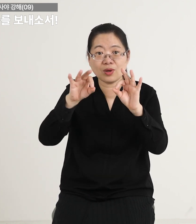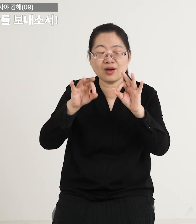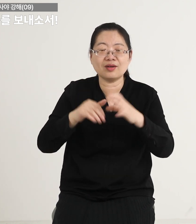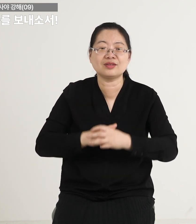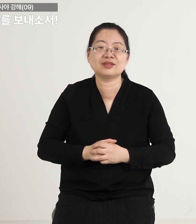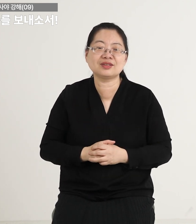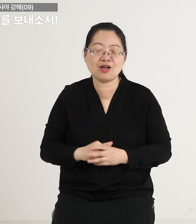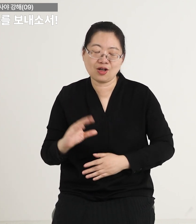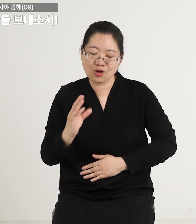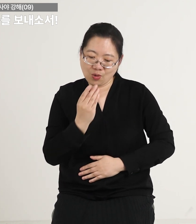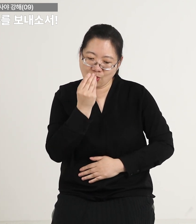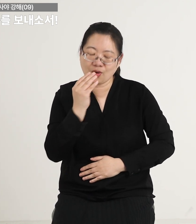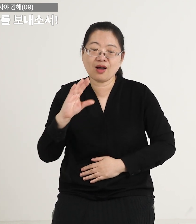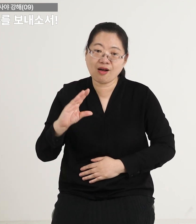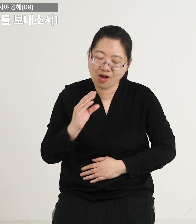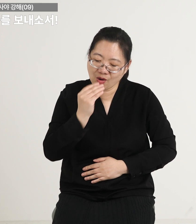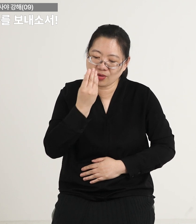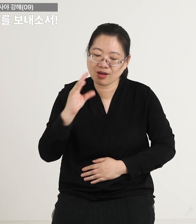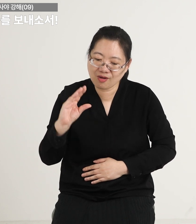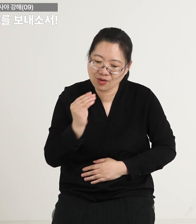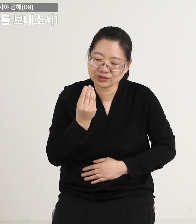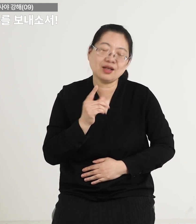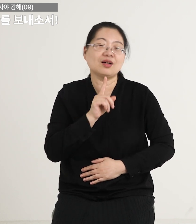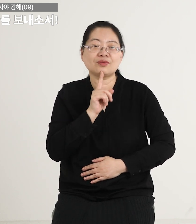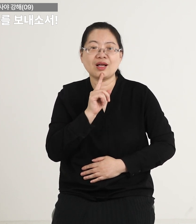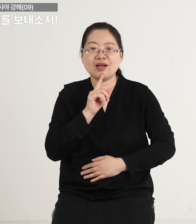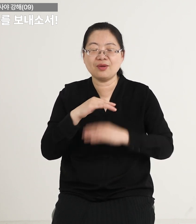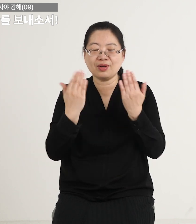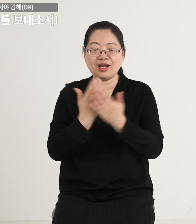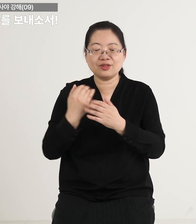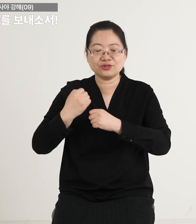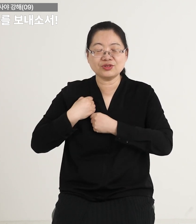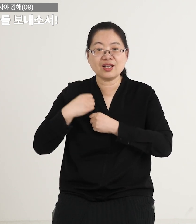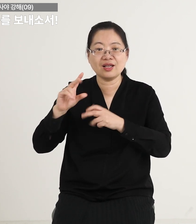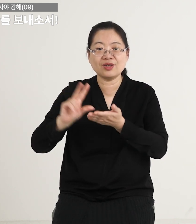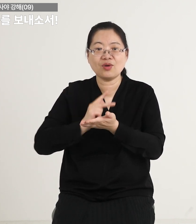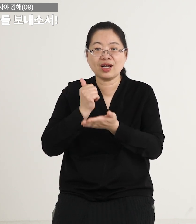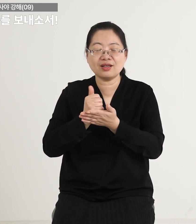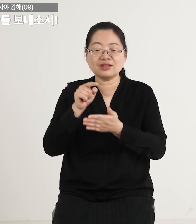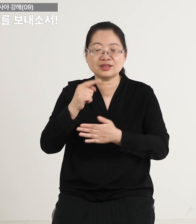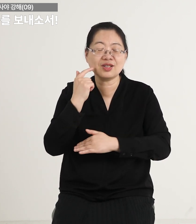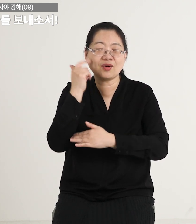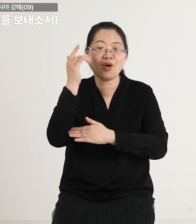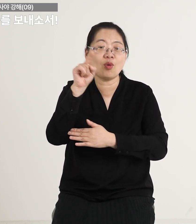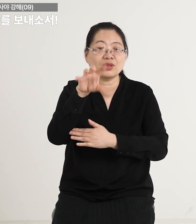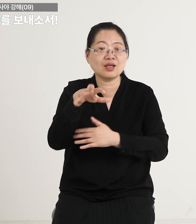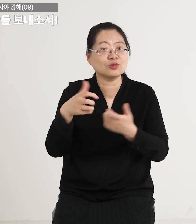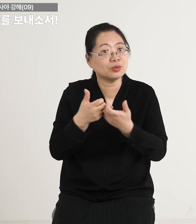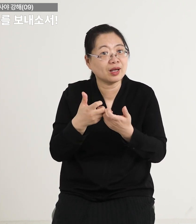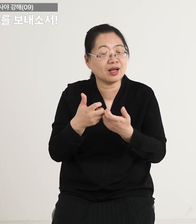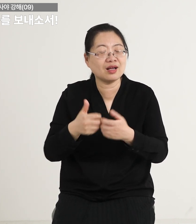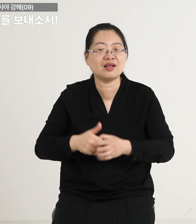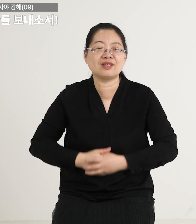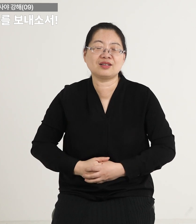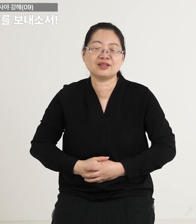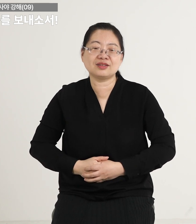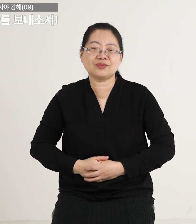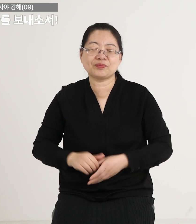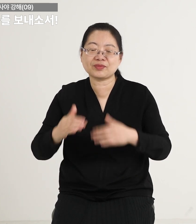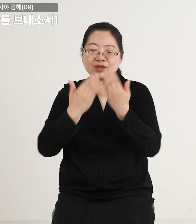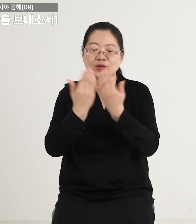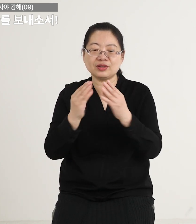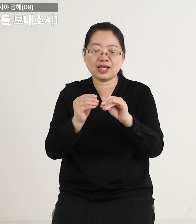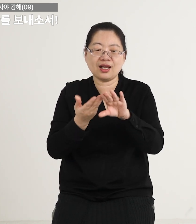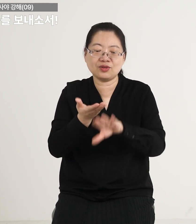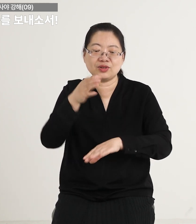불러 이르되 거룩하다 거룩하다 거룩하다 만군의 여호와여 그 영광이 어디에 충만합니까? 온